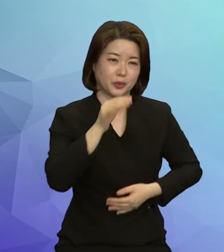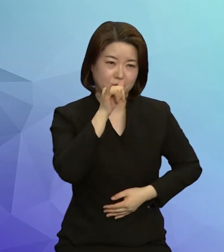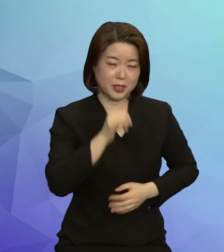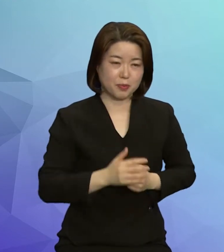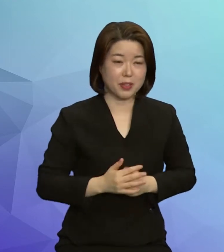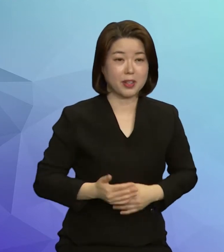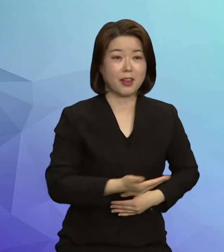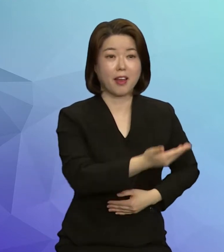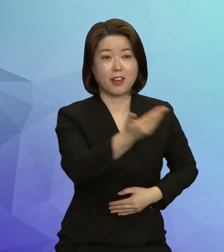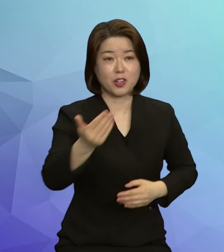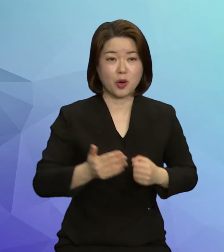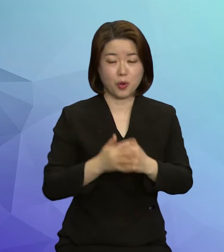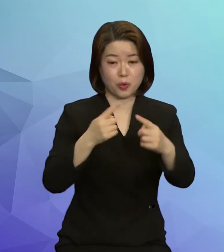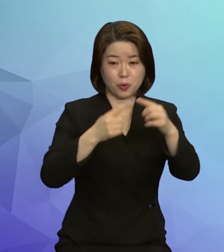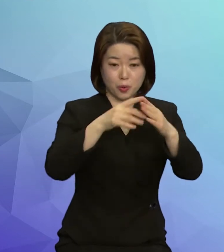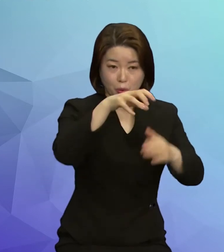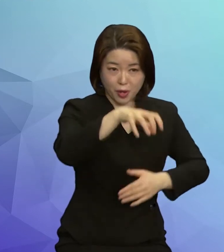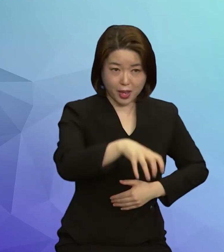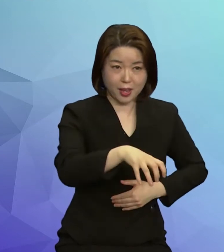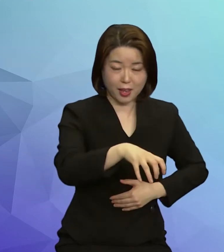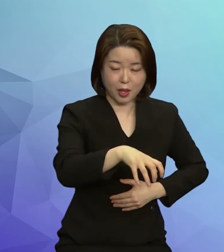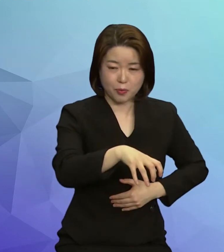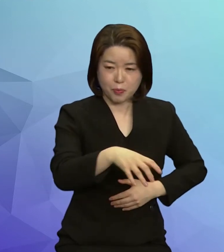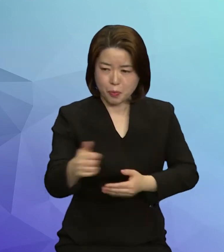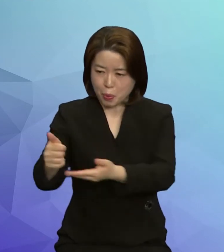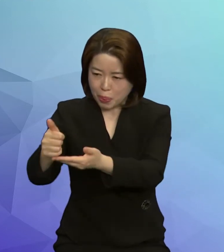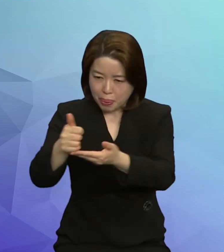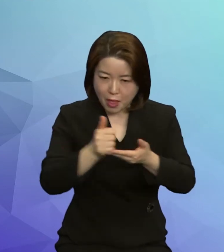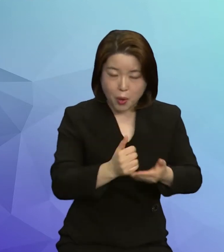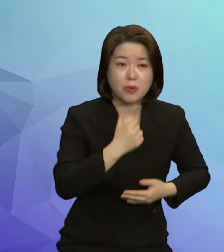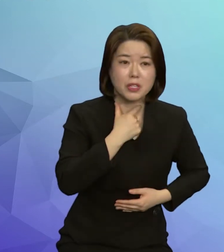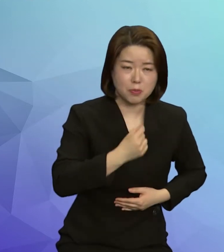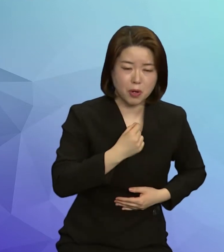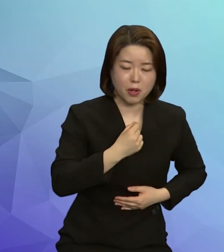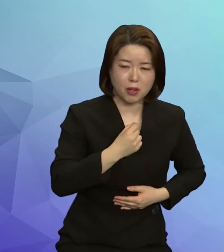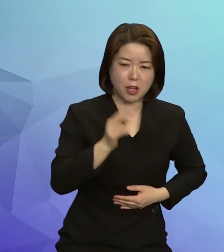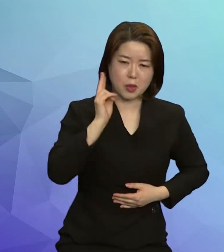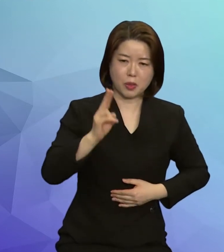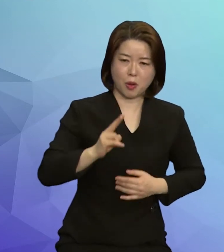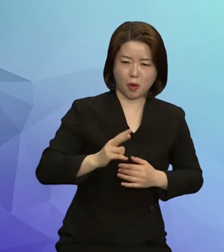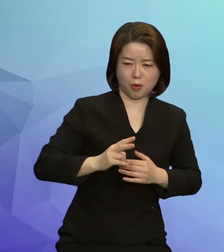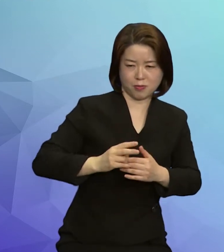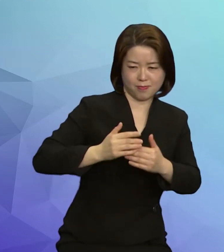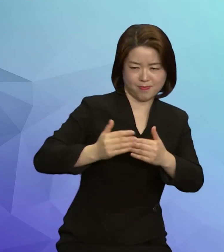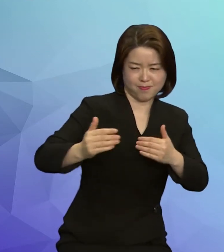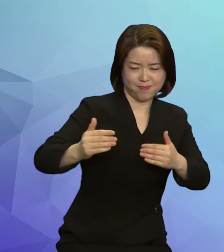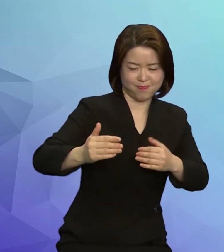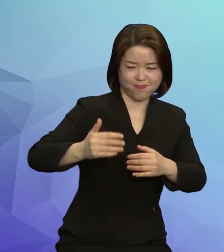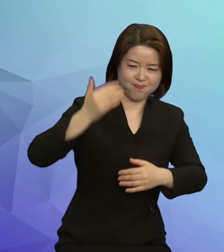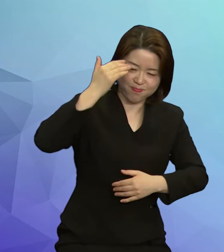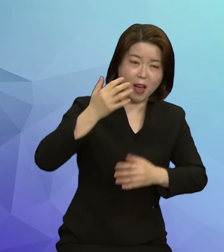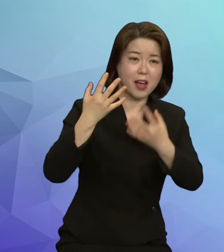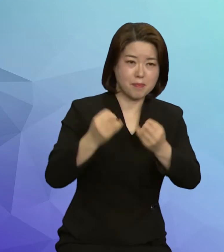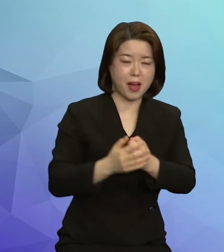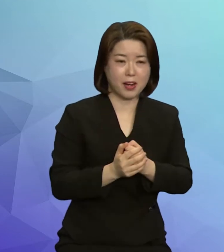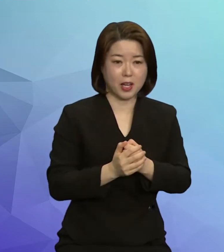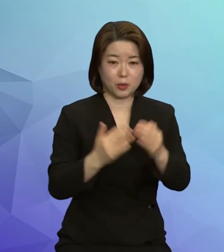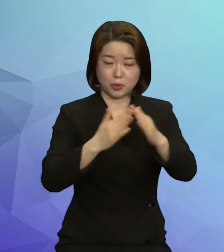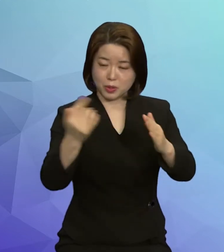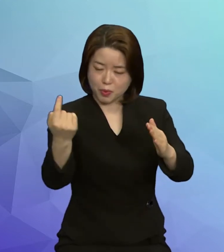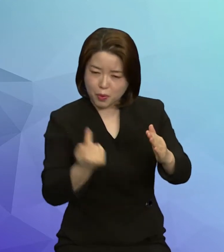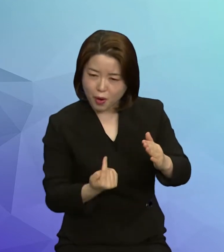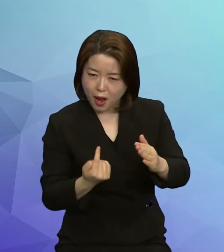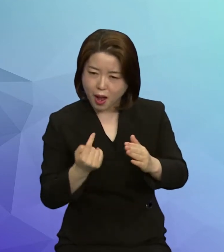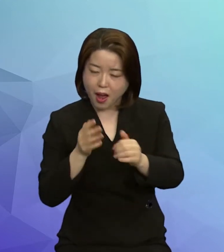여셨습니다. 혹시 여러분 교회까지 모시고 오려고 그러면 너무 장벽이 많고 또